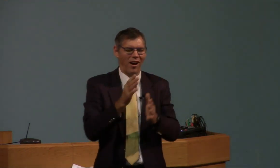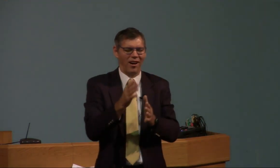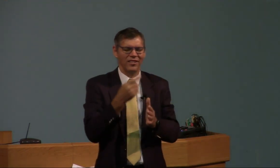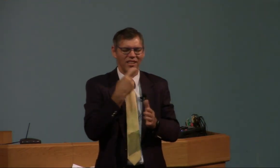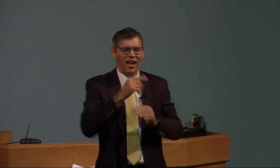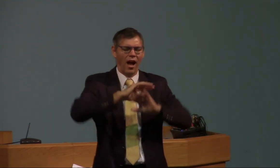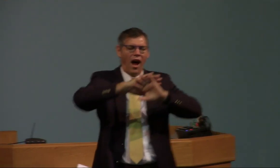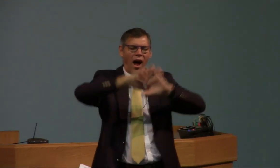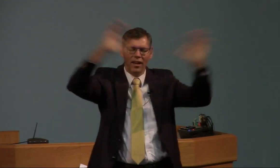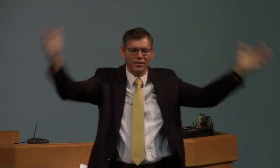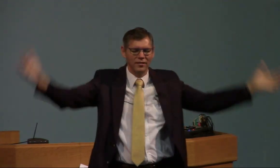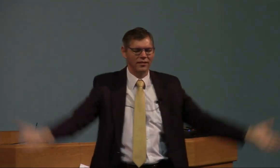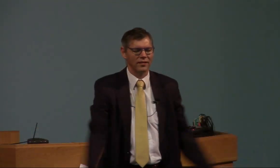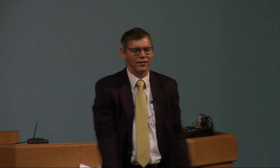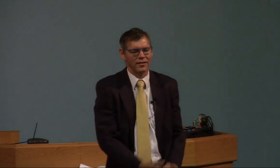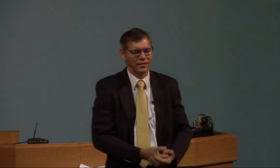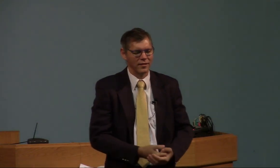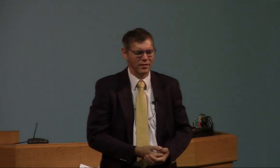sê alles.